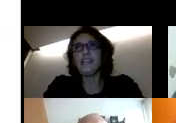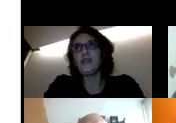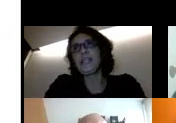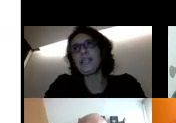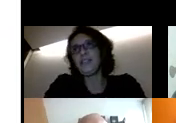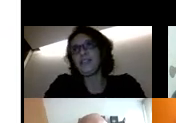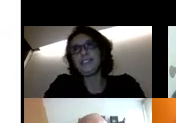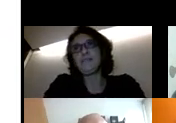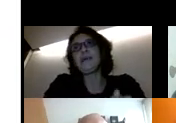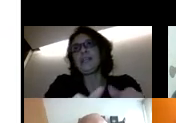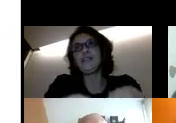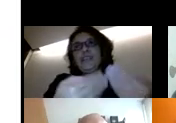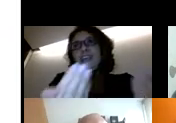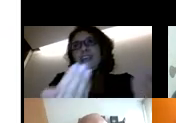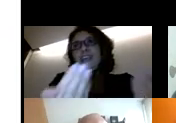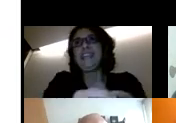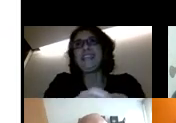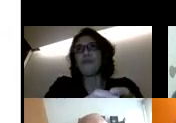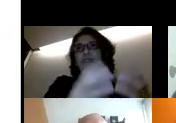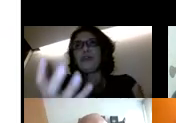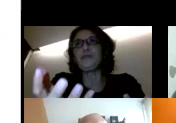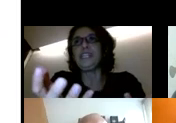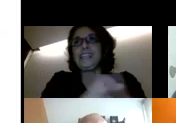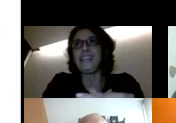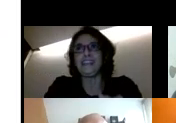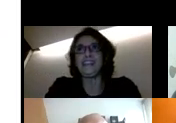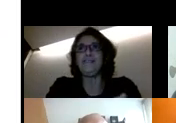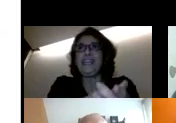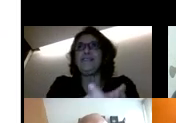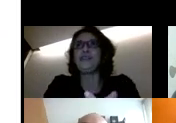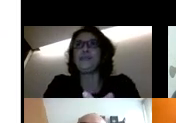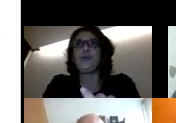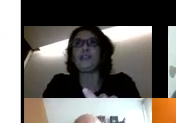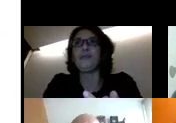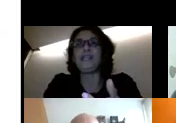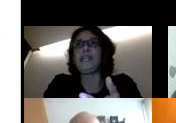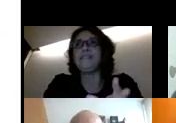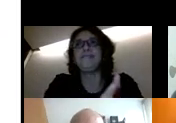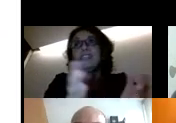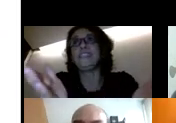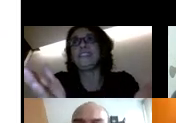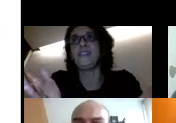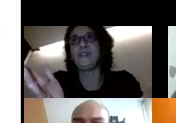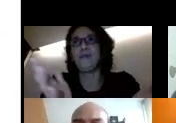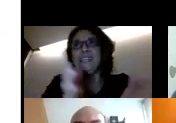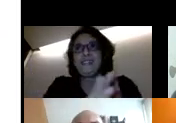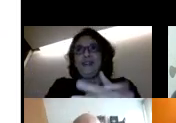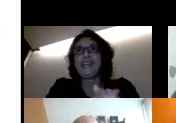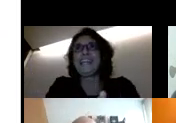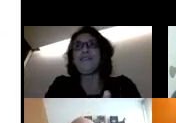hicieron a niños pequeños para poder contarles, y en ese momento descubrieran que el viejito pascuero no existía,